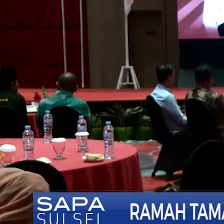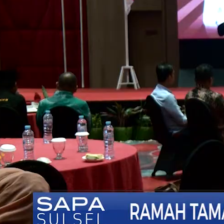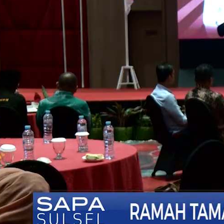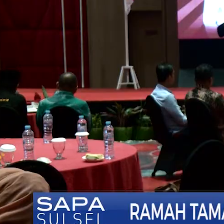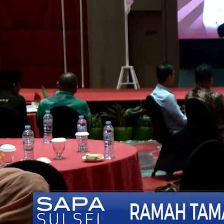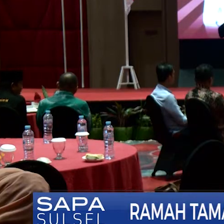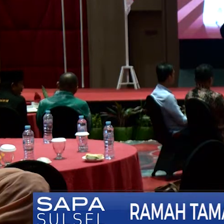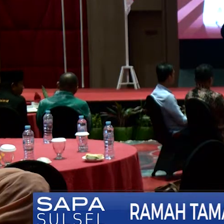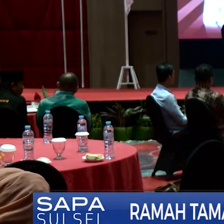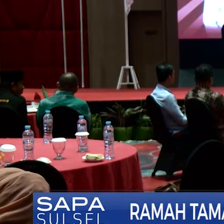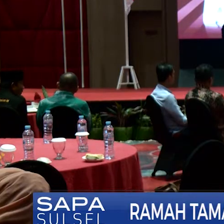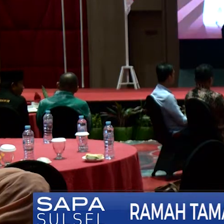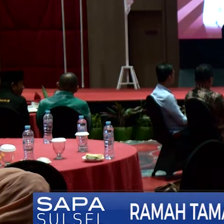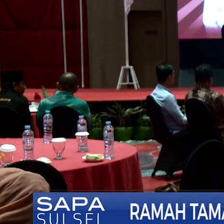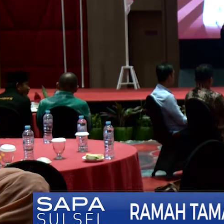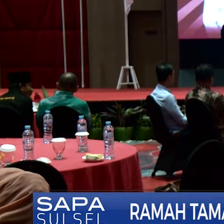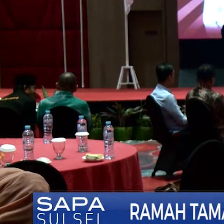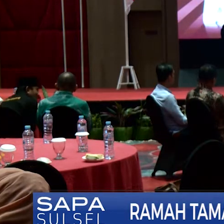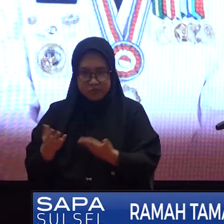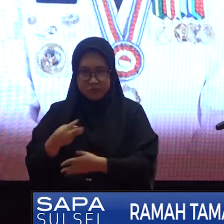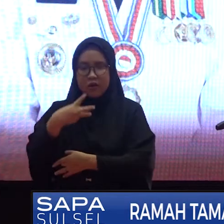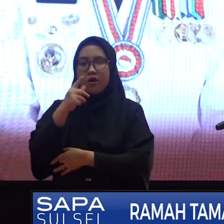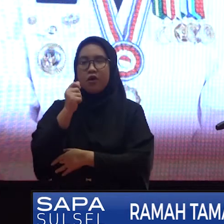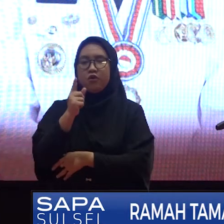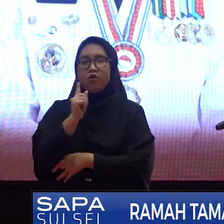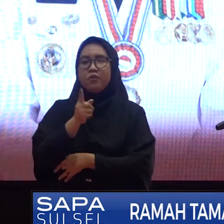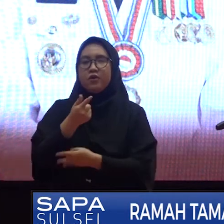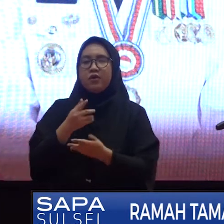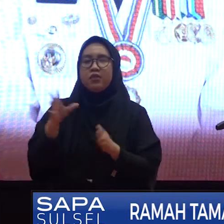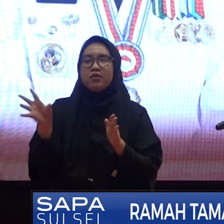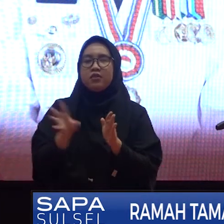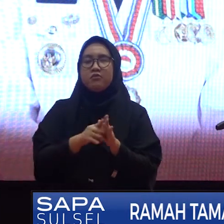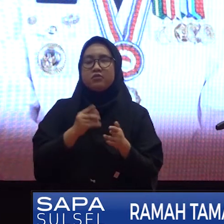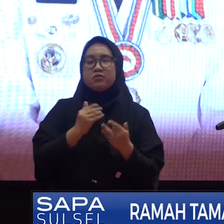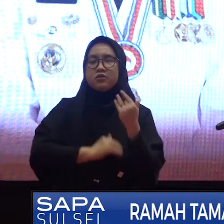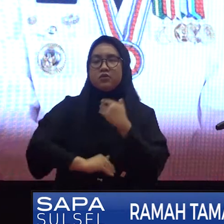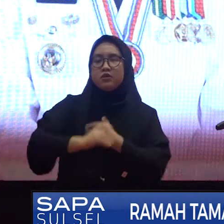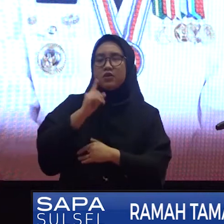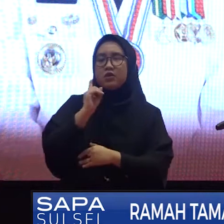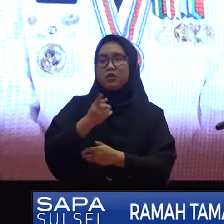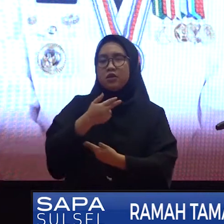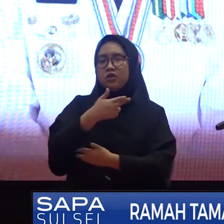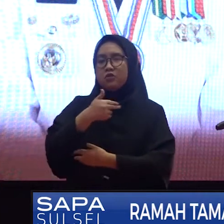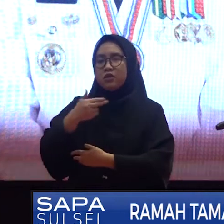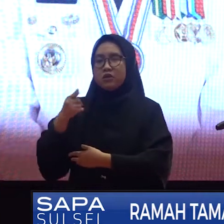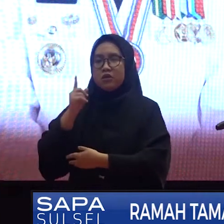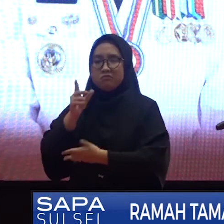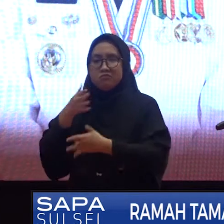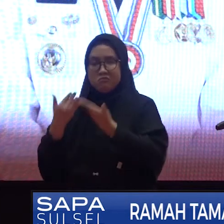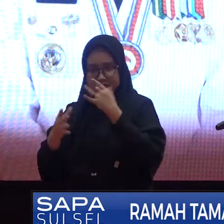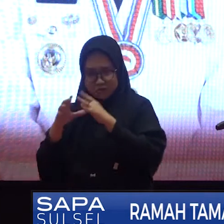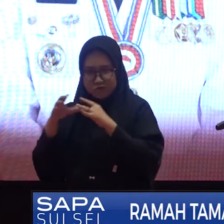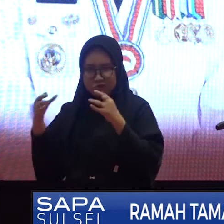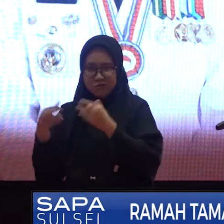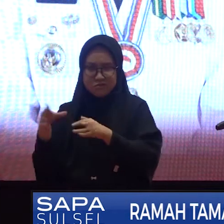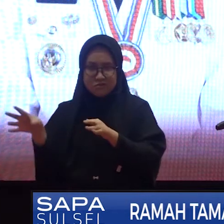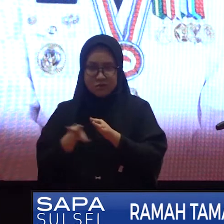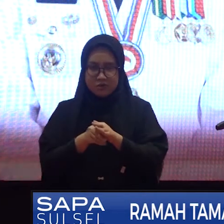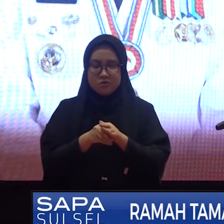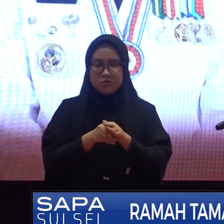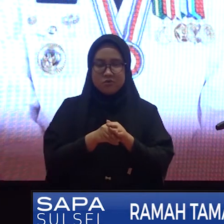8,79 sebuah pertumbuhan ekonomi yang termasuk tertinggi di Indonesia bahkan di dunia untuk